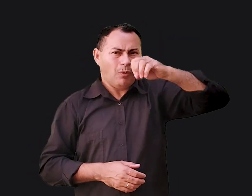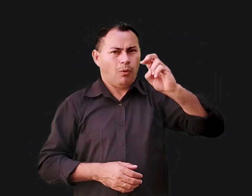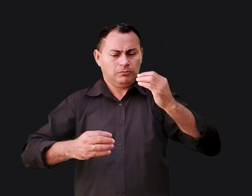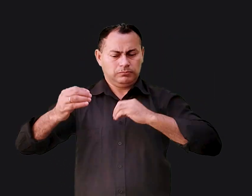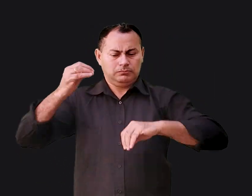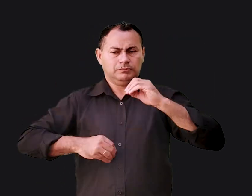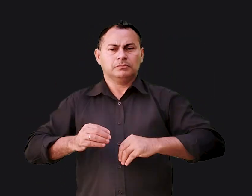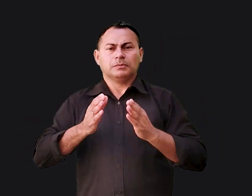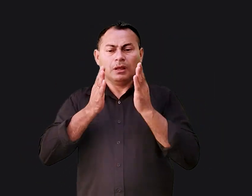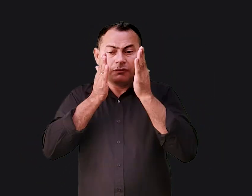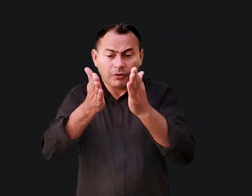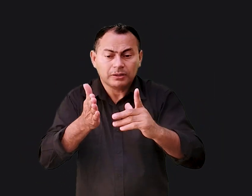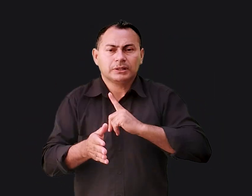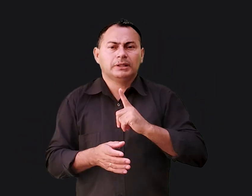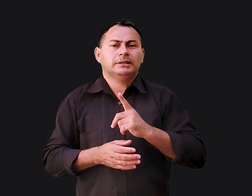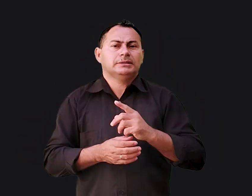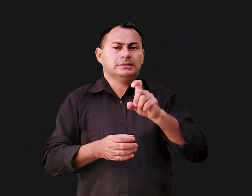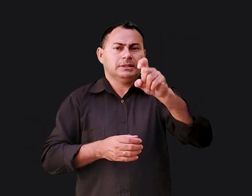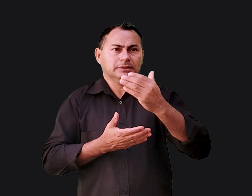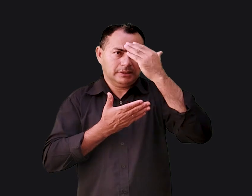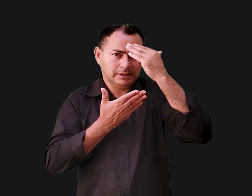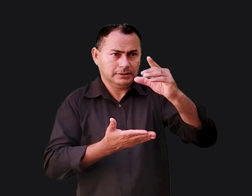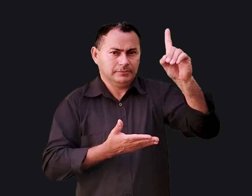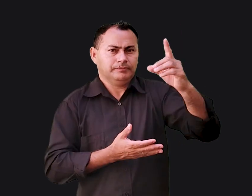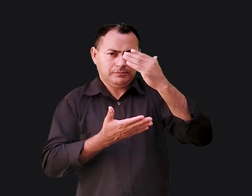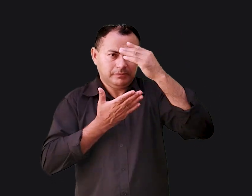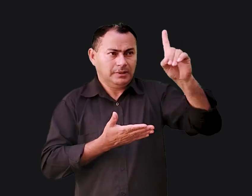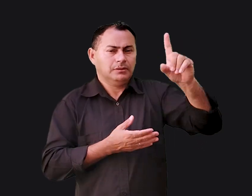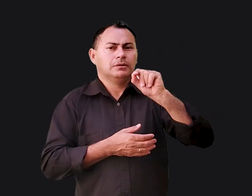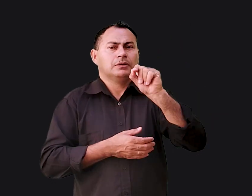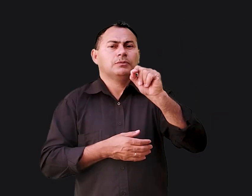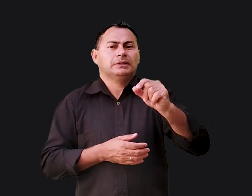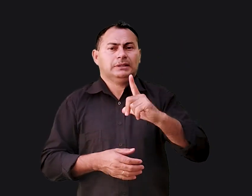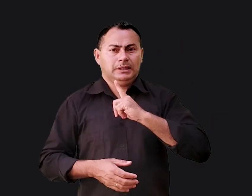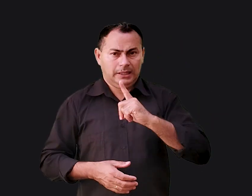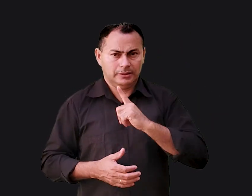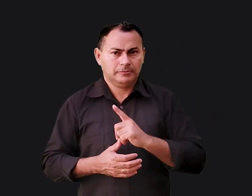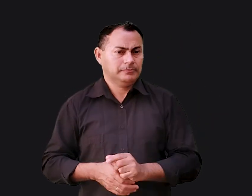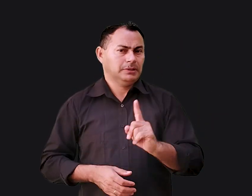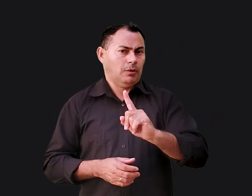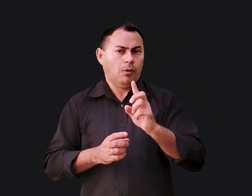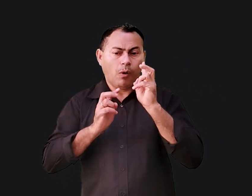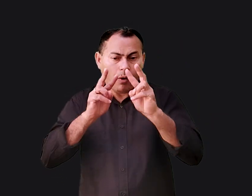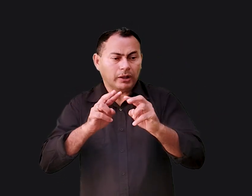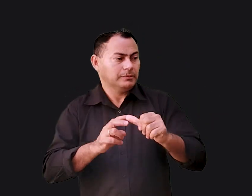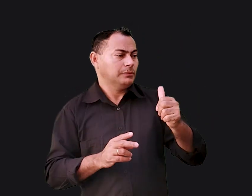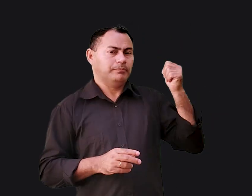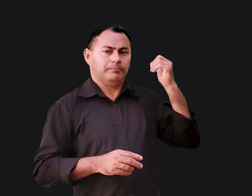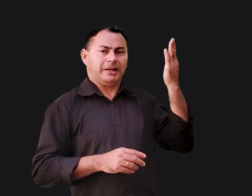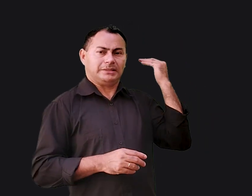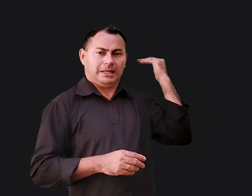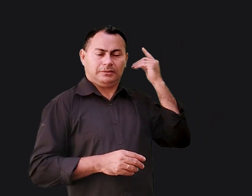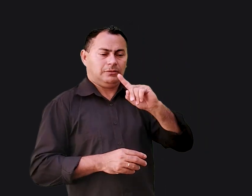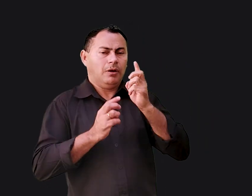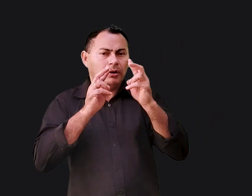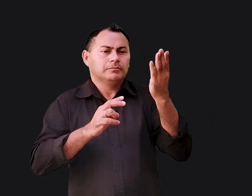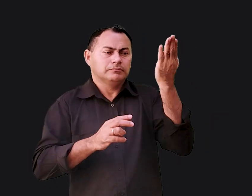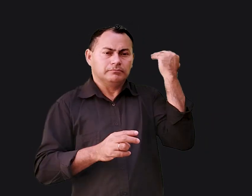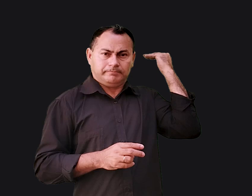você ainda tem e seja agradecido. Agradeça a Deus pelo que você tem e não olhe mais para trás. Não olhe para trás,